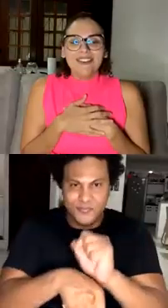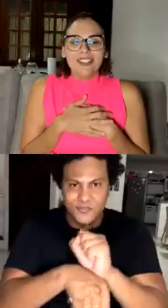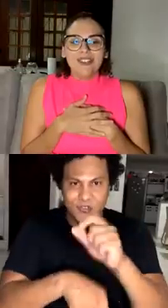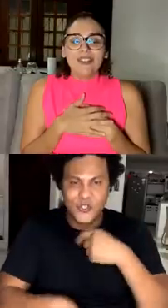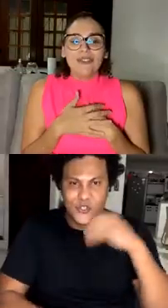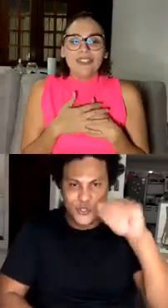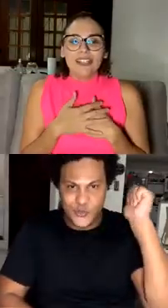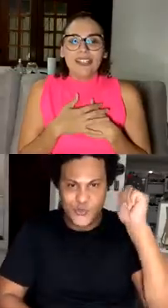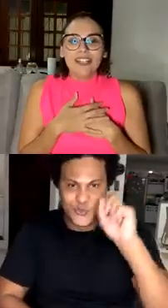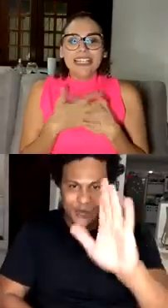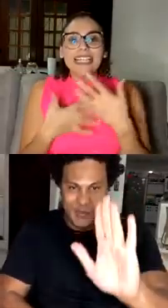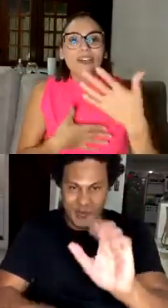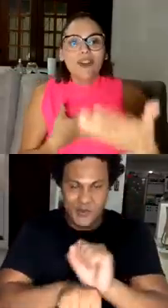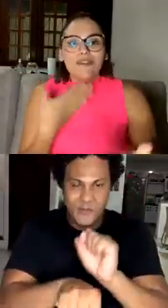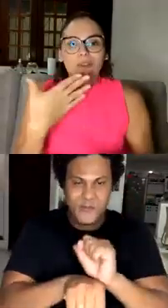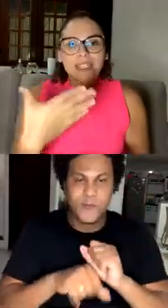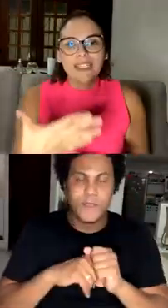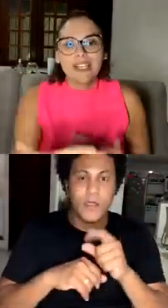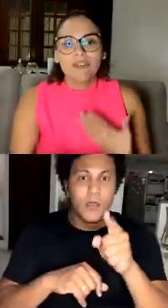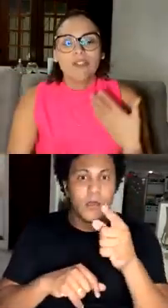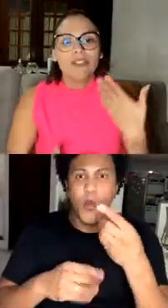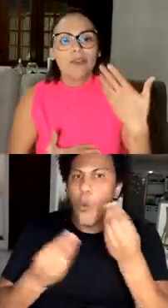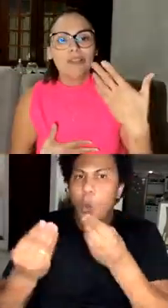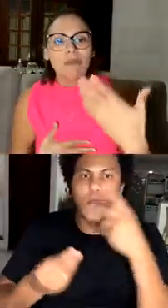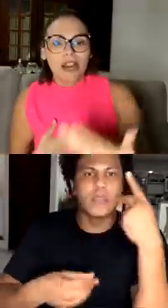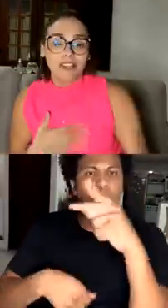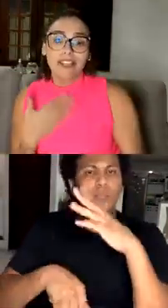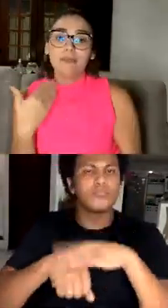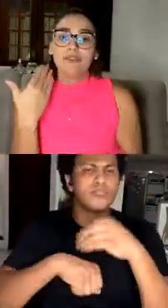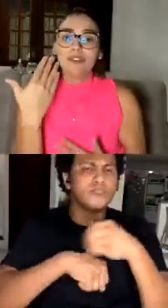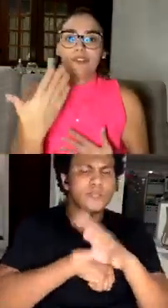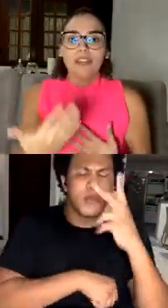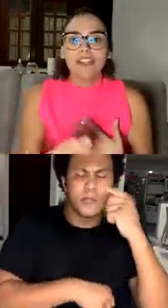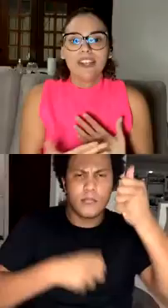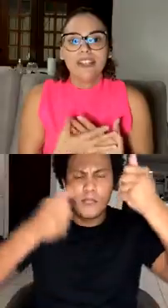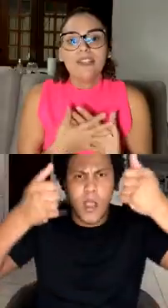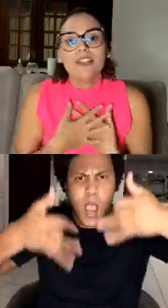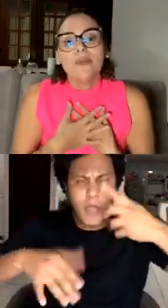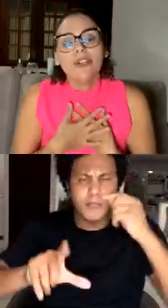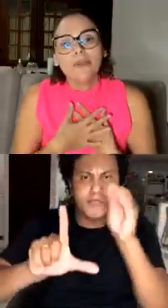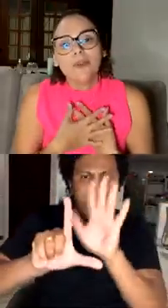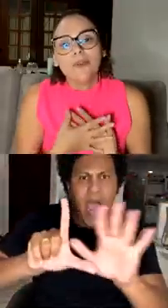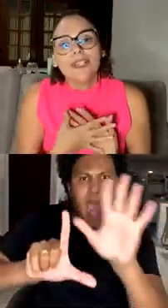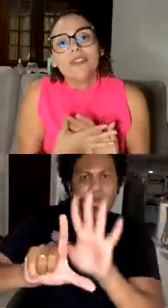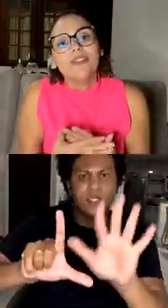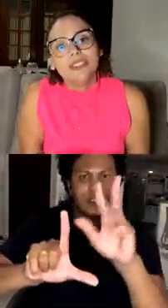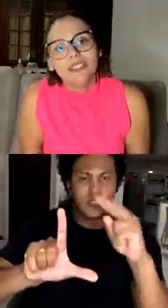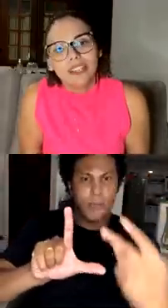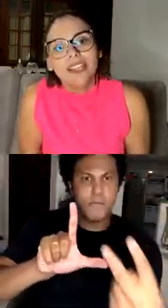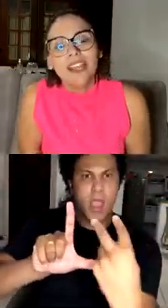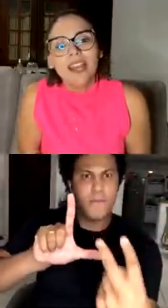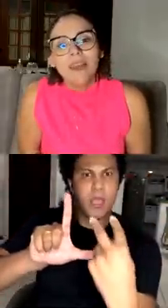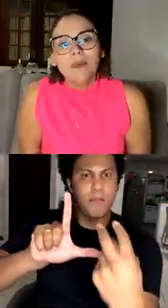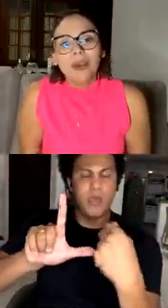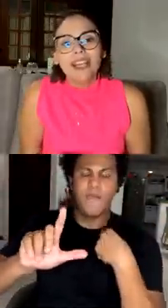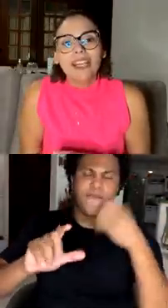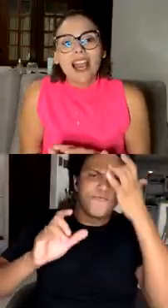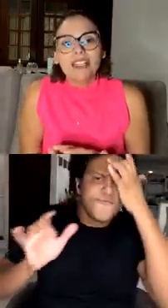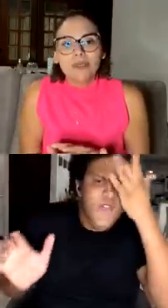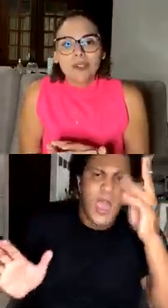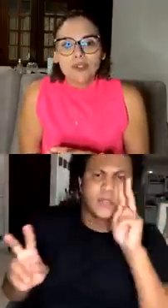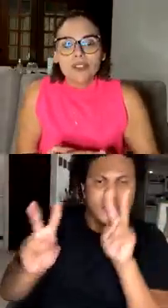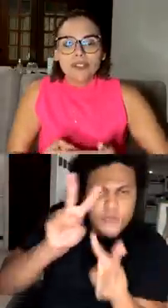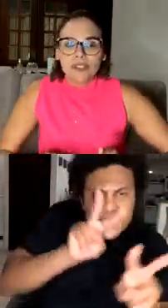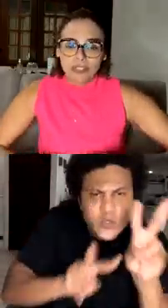O jeito que você lida com a informação, você usa muita imagem, tem muitos vídeos com legenda, isso já mostra uma preocupação que você tem para que